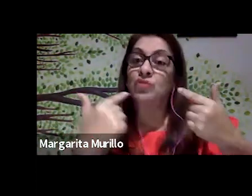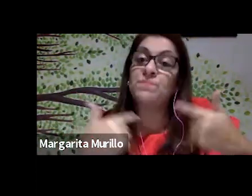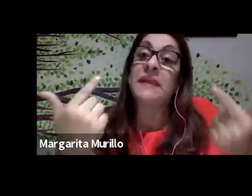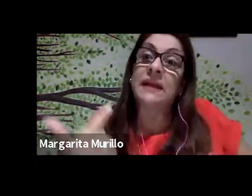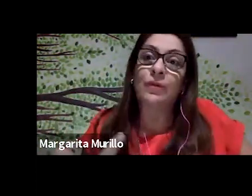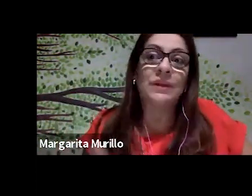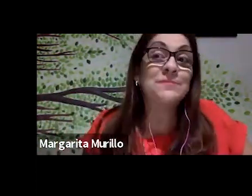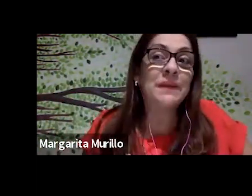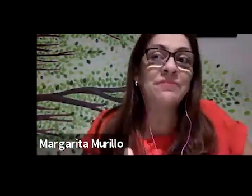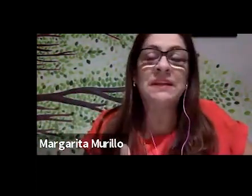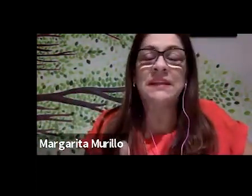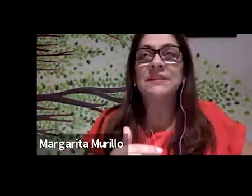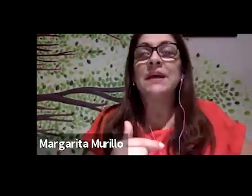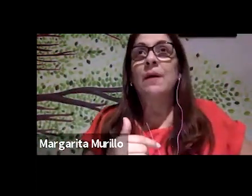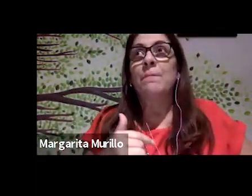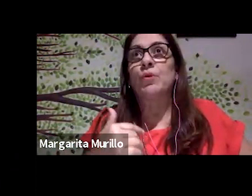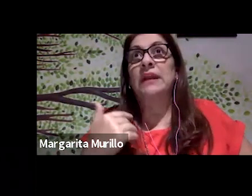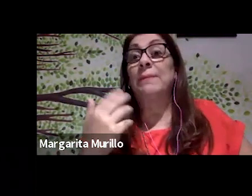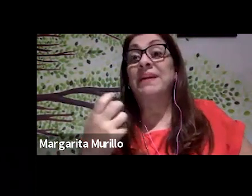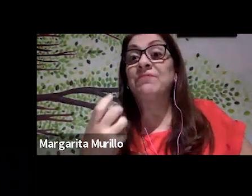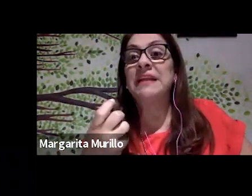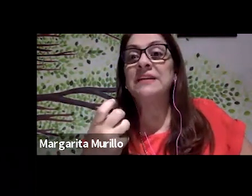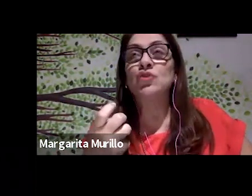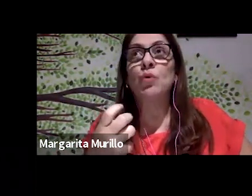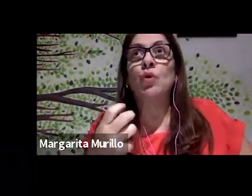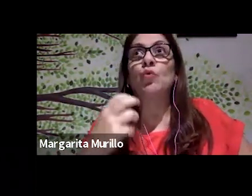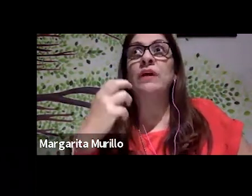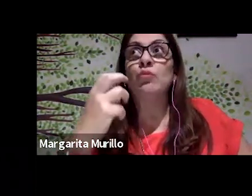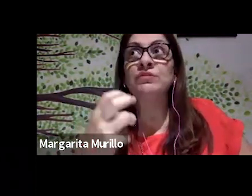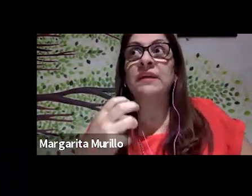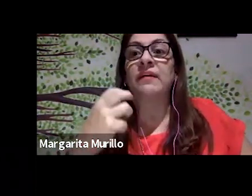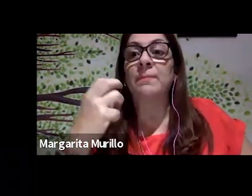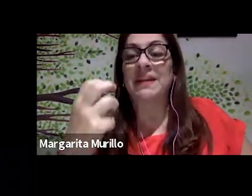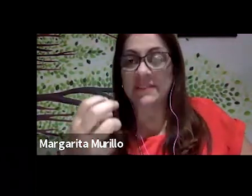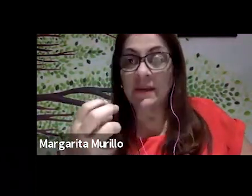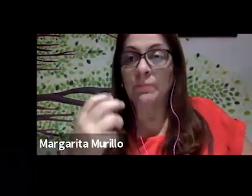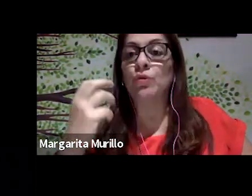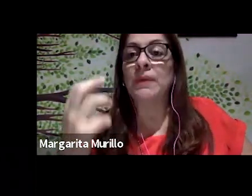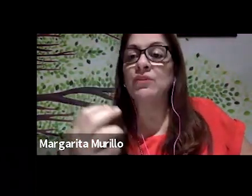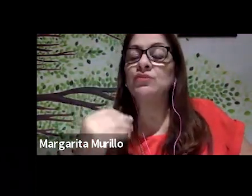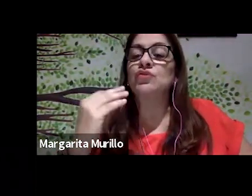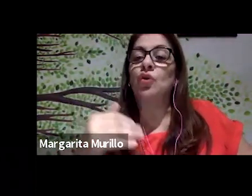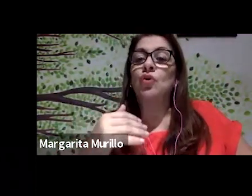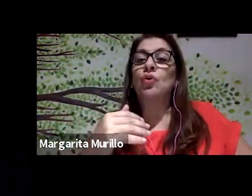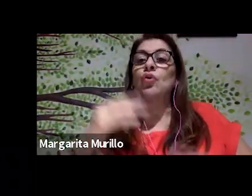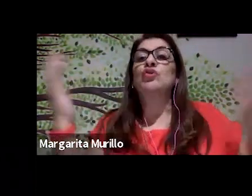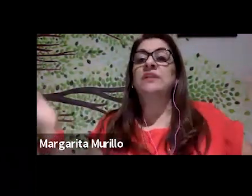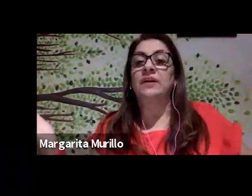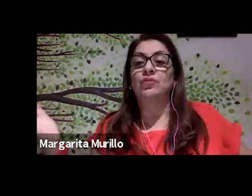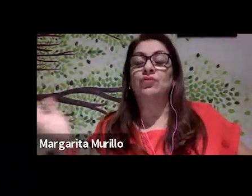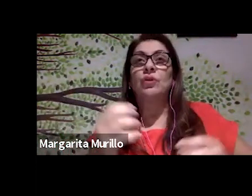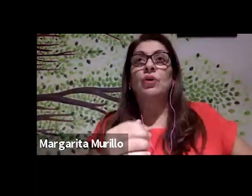esto explica algo de las parafilias porque la parafilia es como una búsqueda de placer por medios no